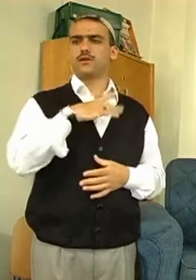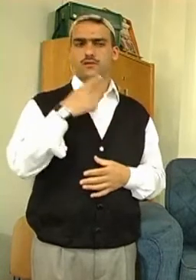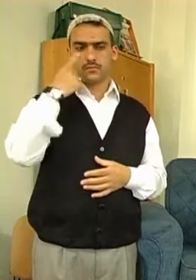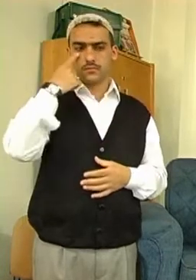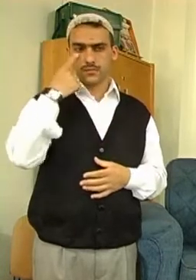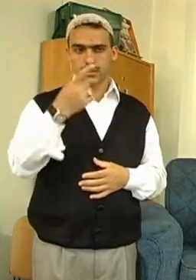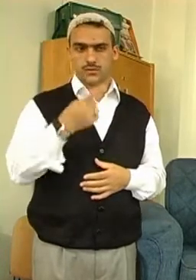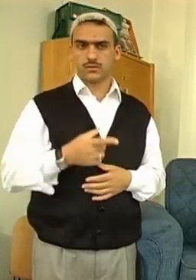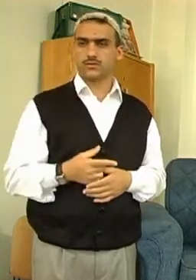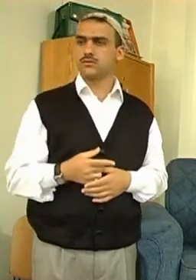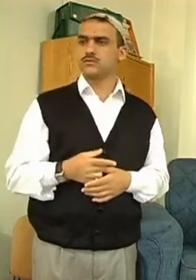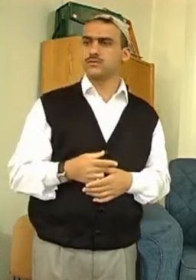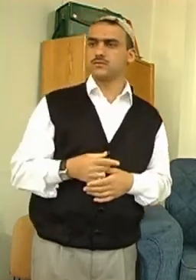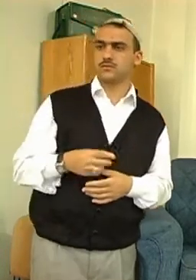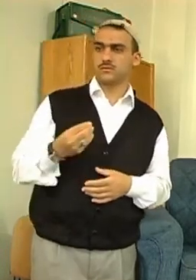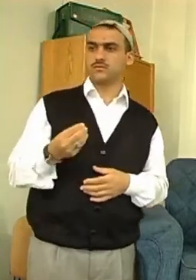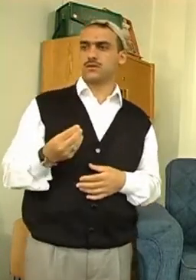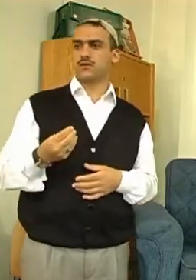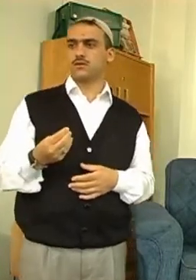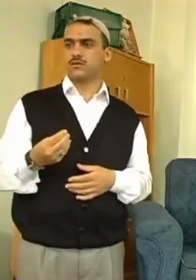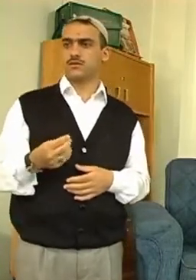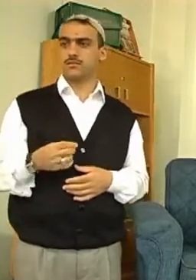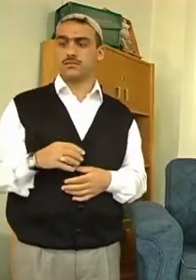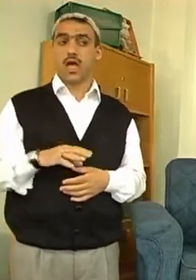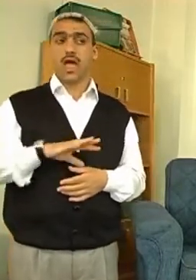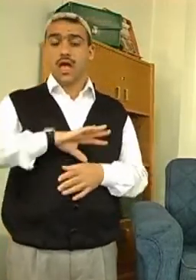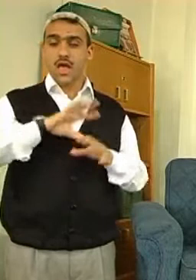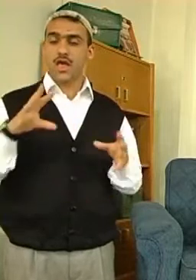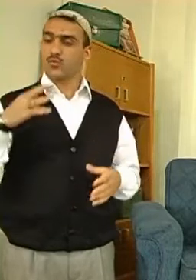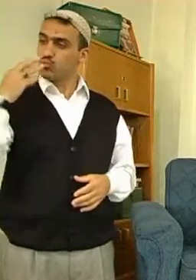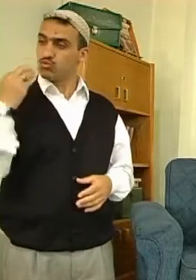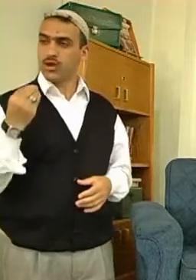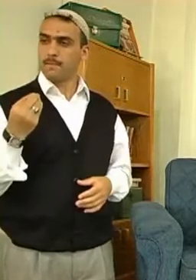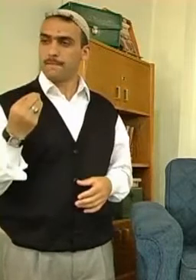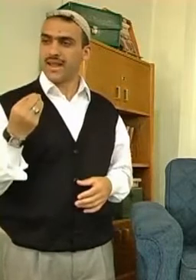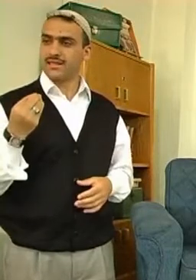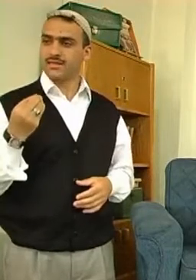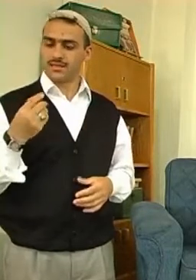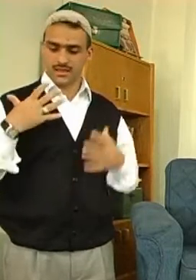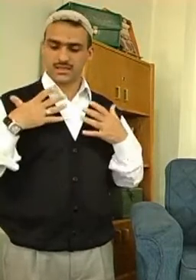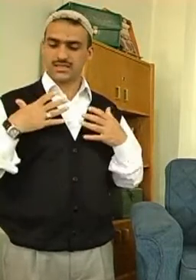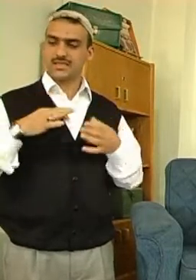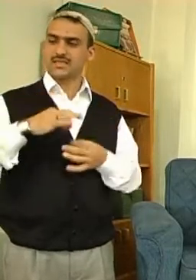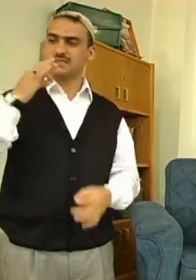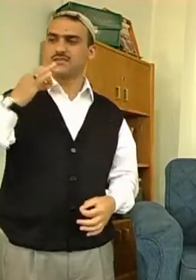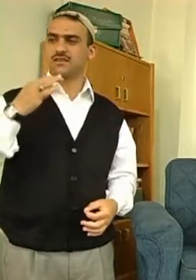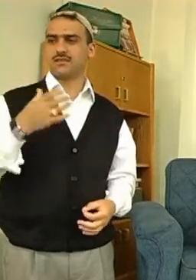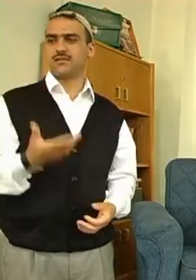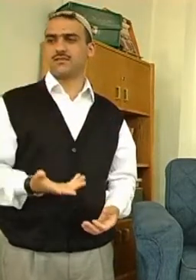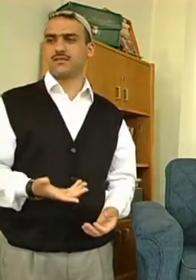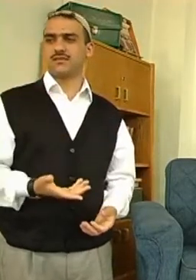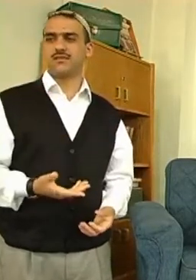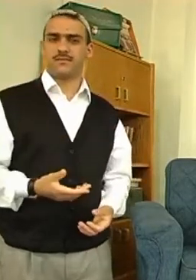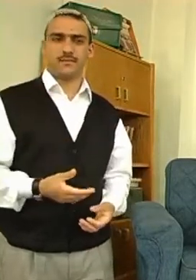İnsanın büyük sanatı yok Cenab-ı Hakk'ın. Tabi insan deyince ıslatıyor ya, kemali anlaşılır, peygamber. Allah'ın en büyük